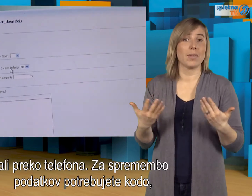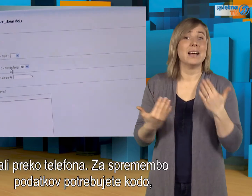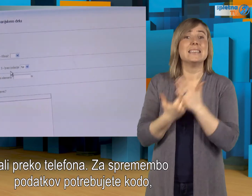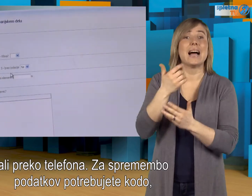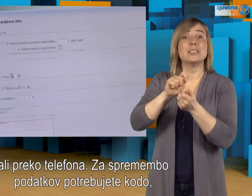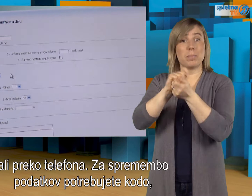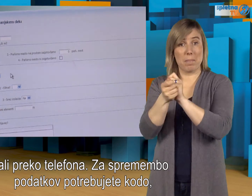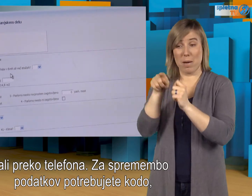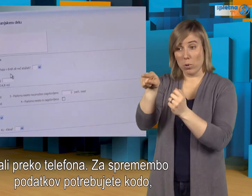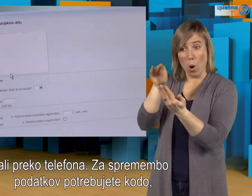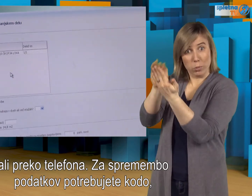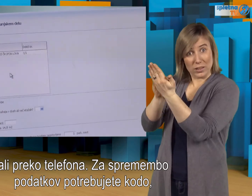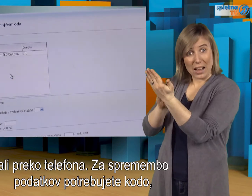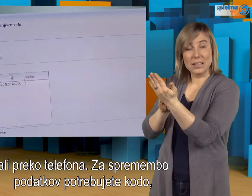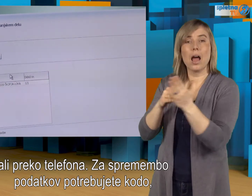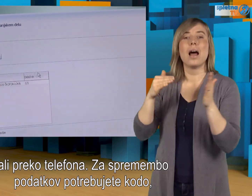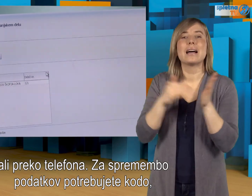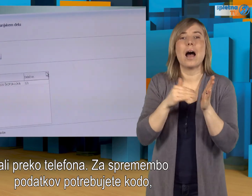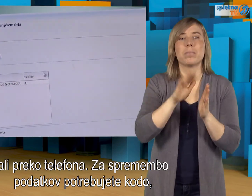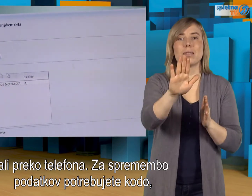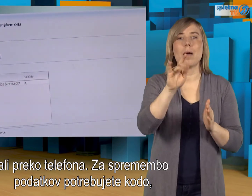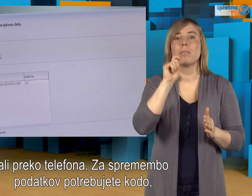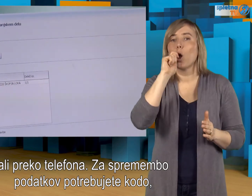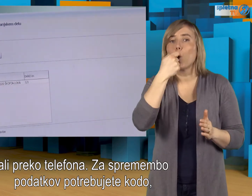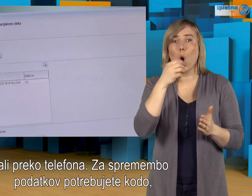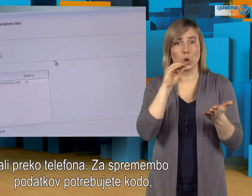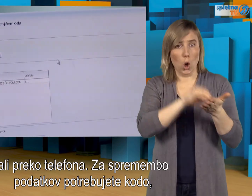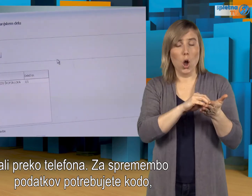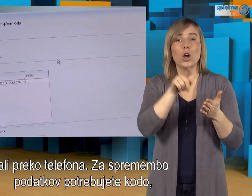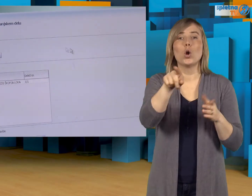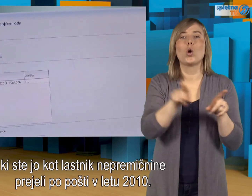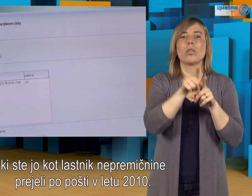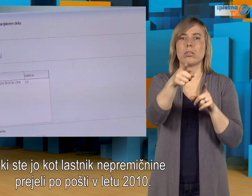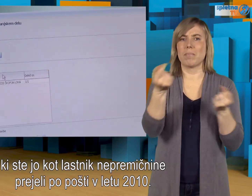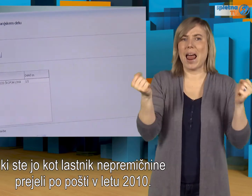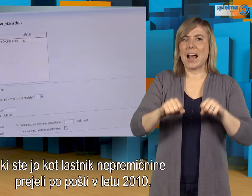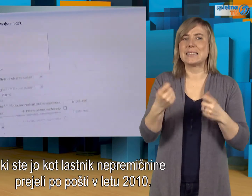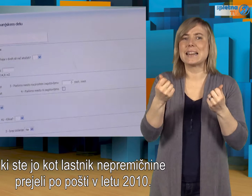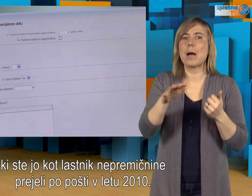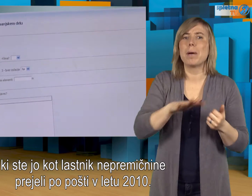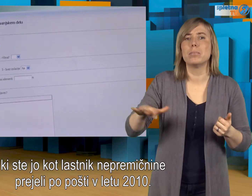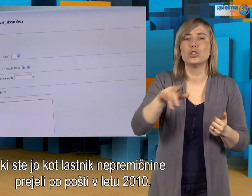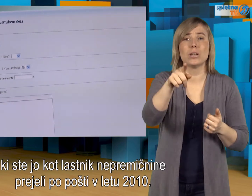Za spremembo podatkov potrebujete kodo, ki ste jo kot lastnik nepremičnine prejeli po pošti v